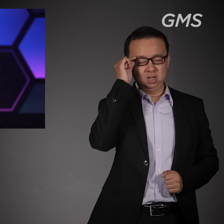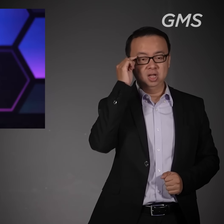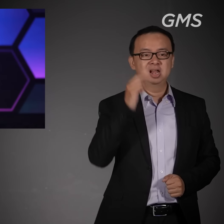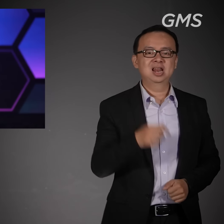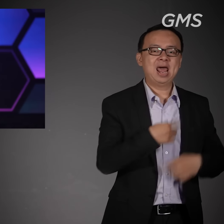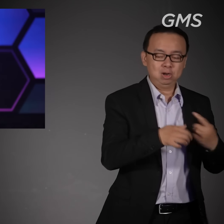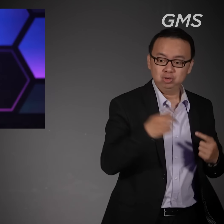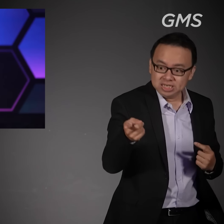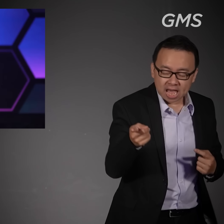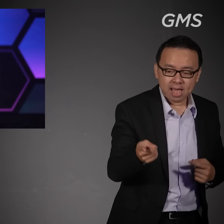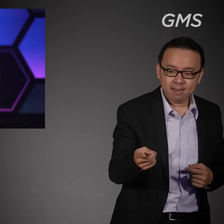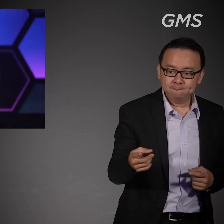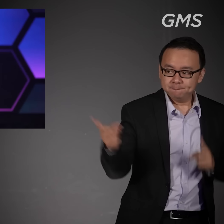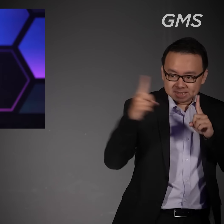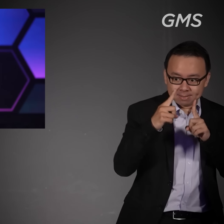lokasi.